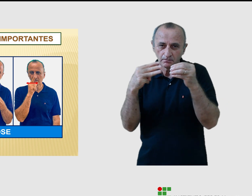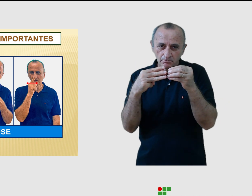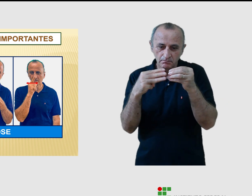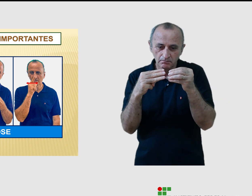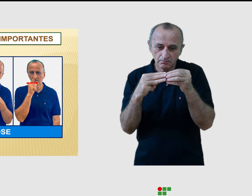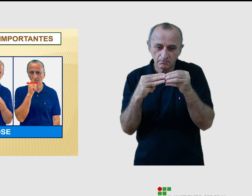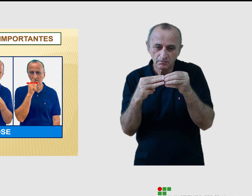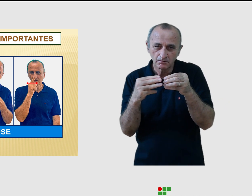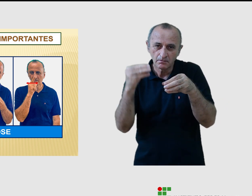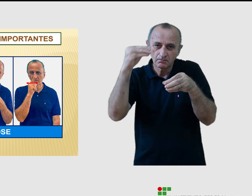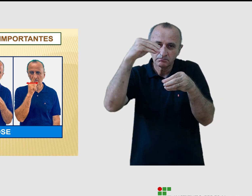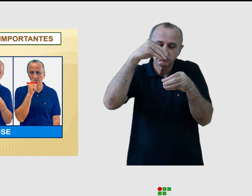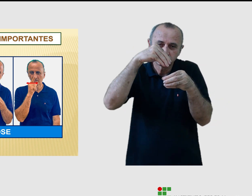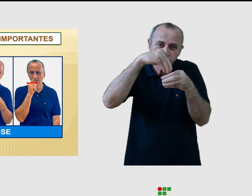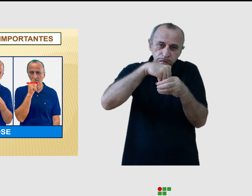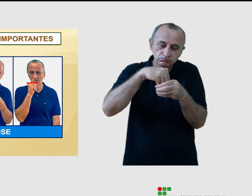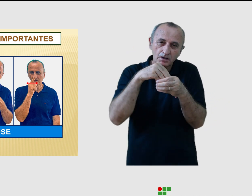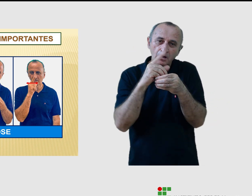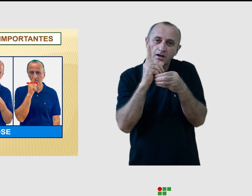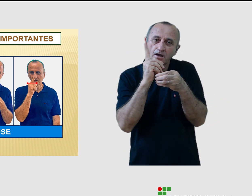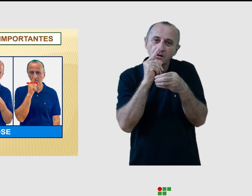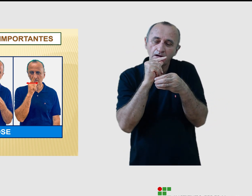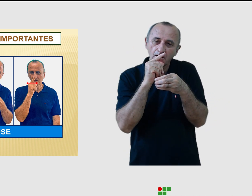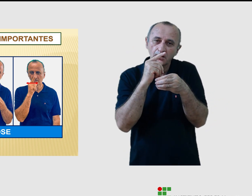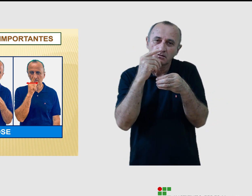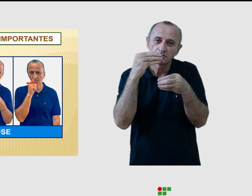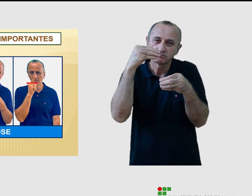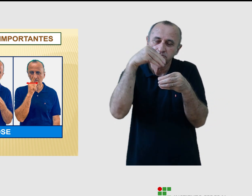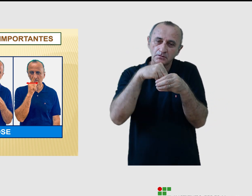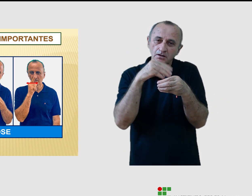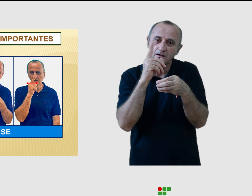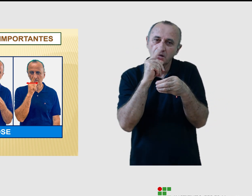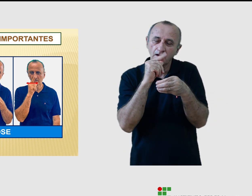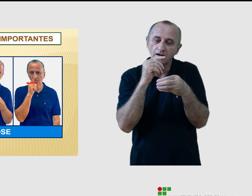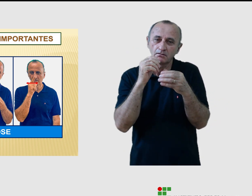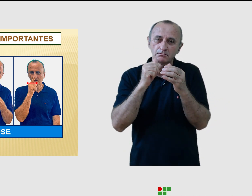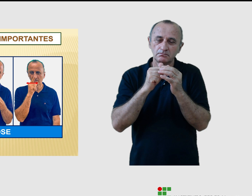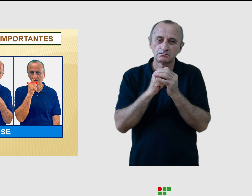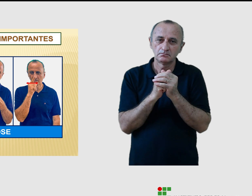Veja o sinal pinocitose.